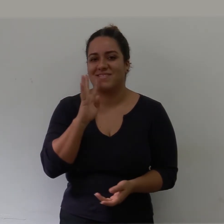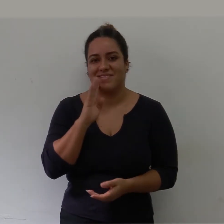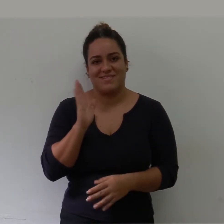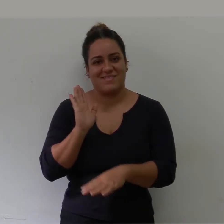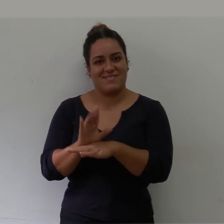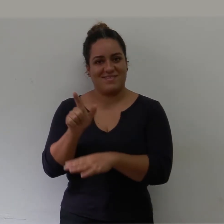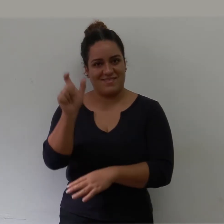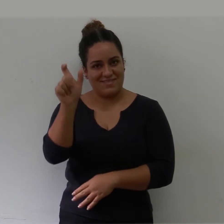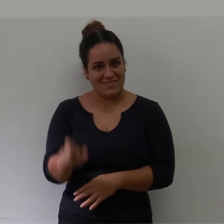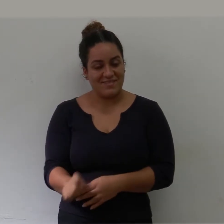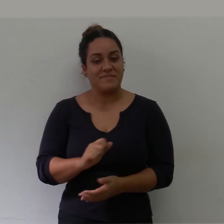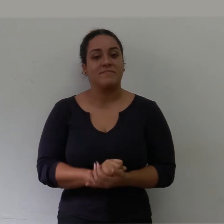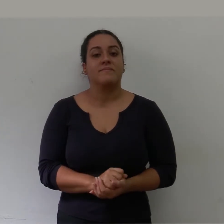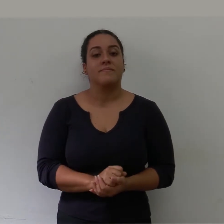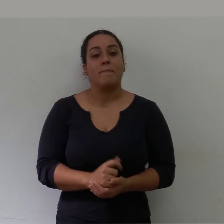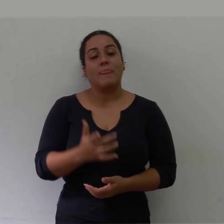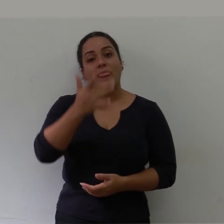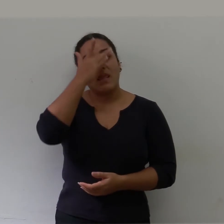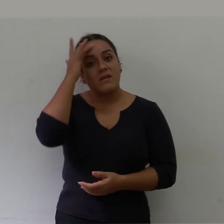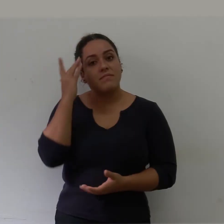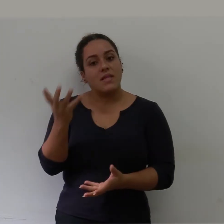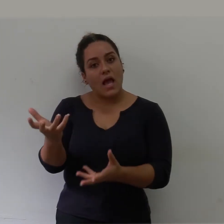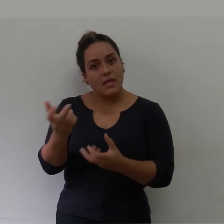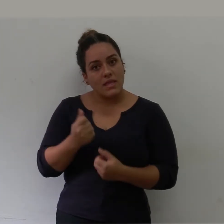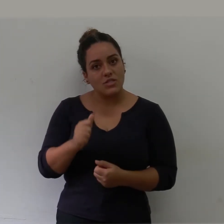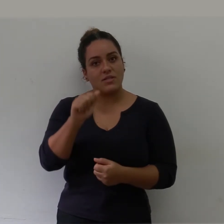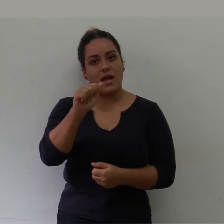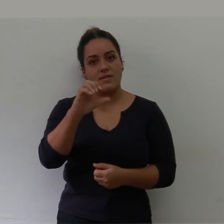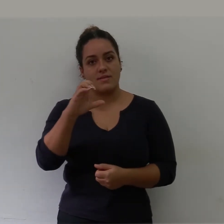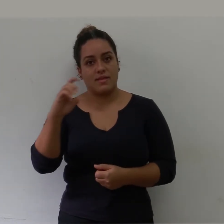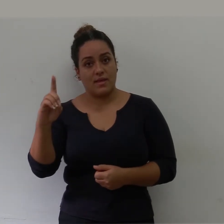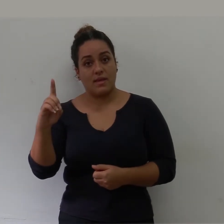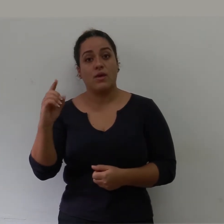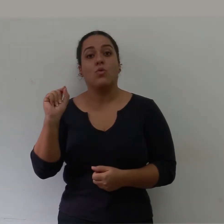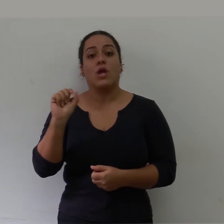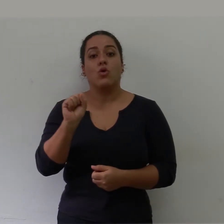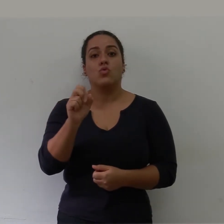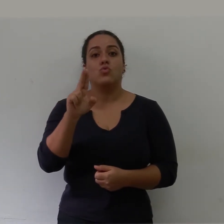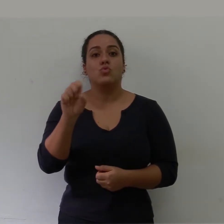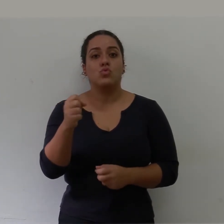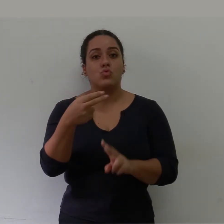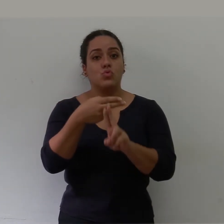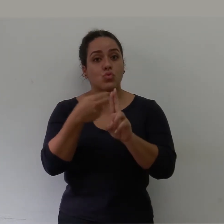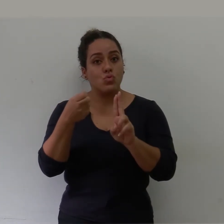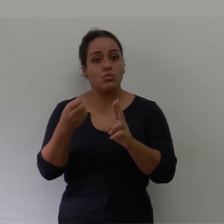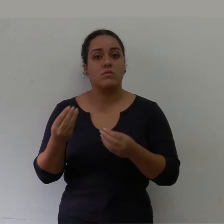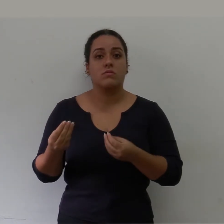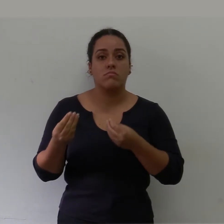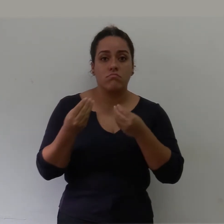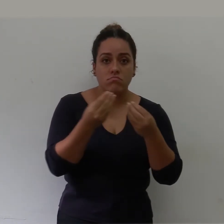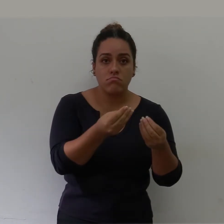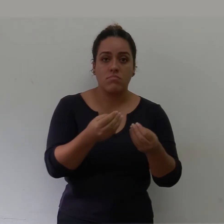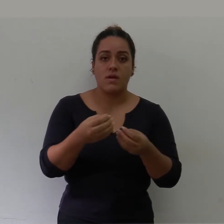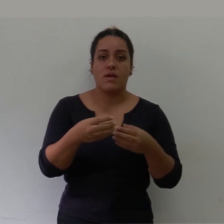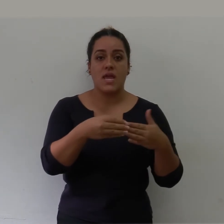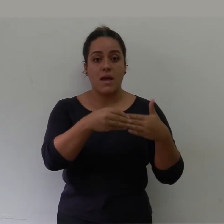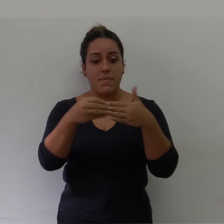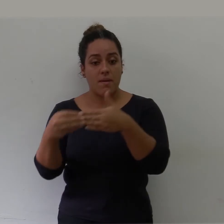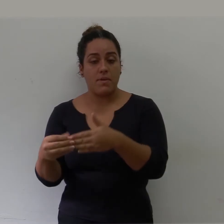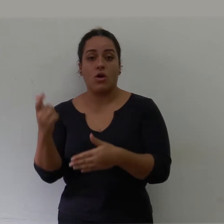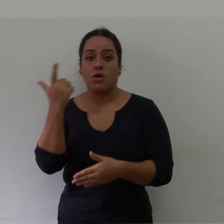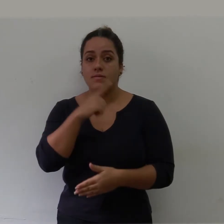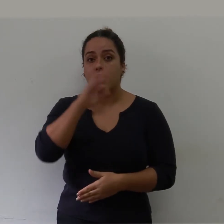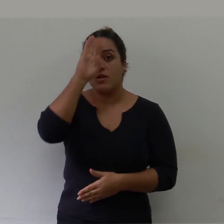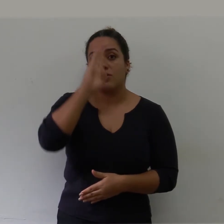simples. As pessoas atendidas pela ACD chegam pelo SUS e conseguem a órtese ou prótese de